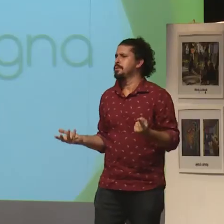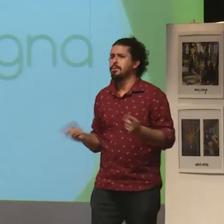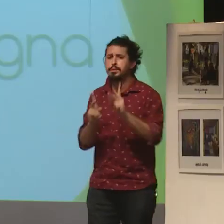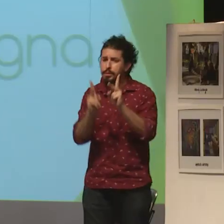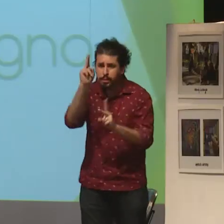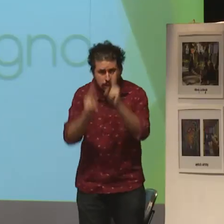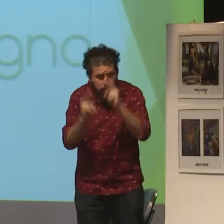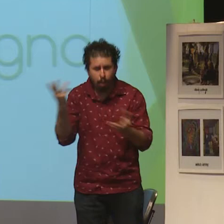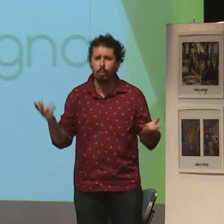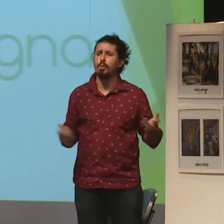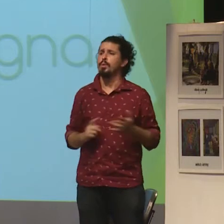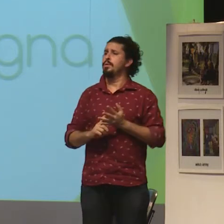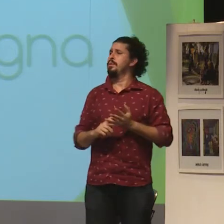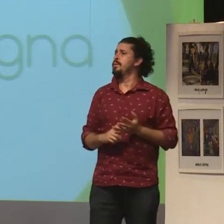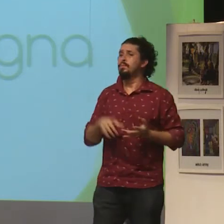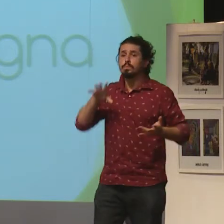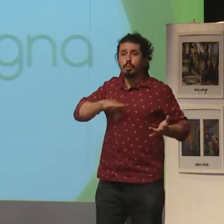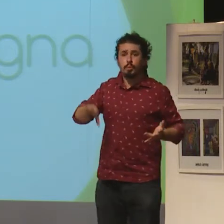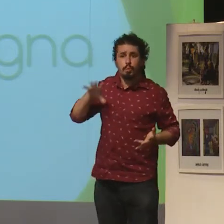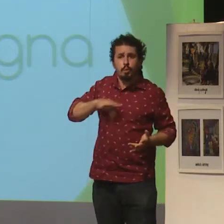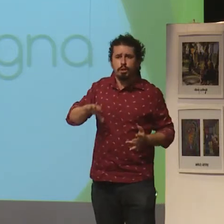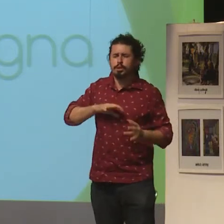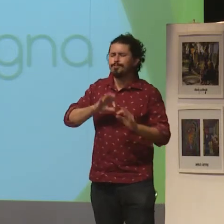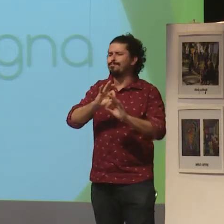como matemática, na parte de edição também, na parte